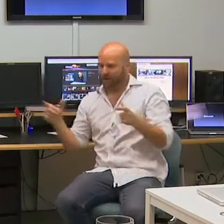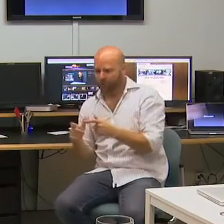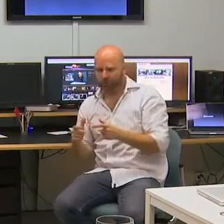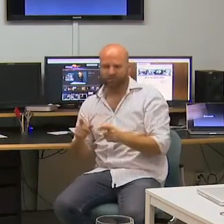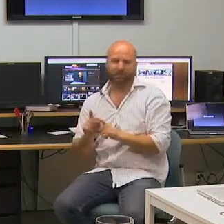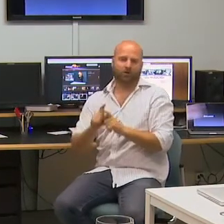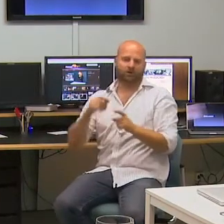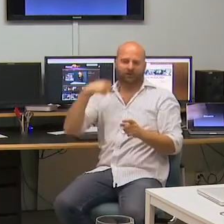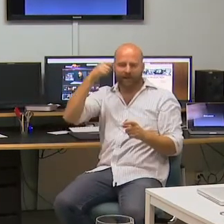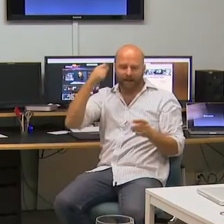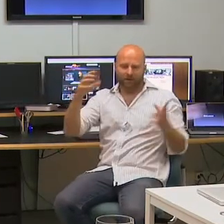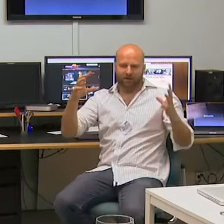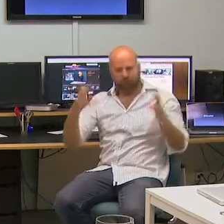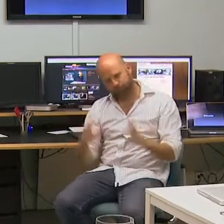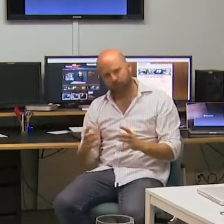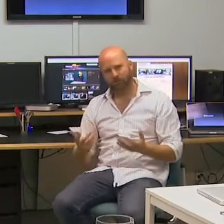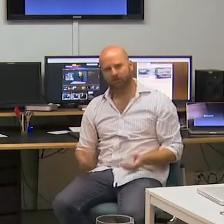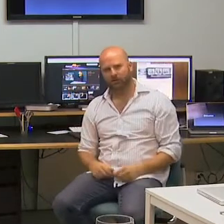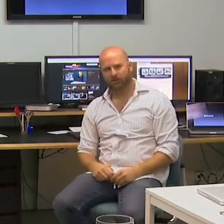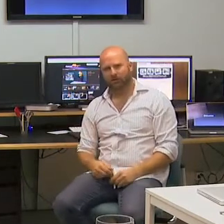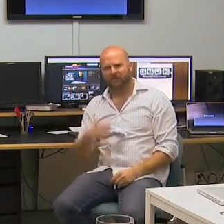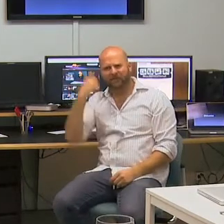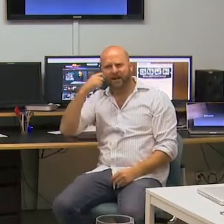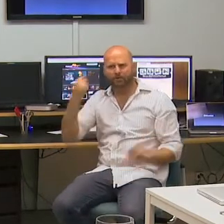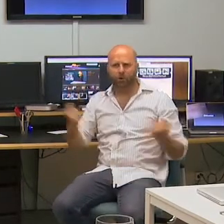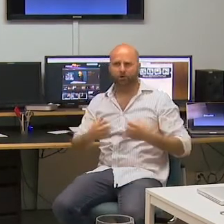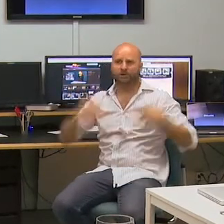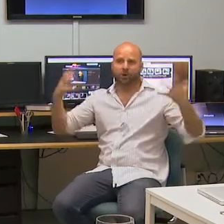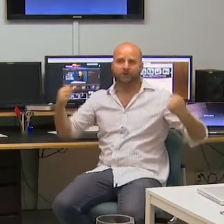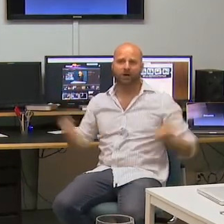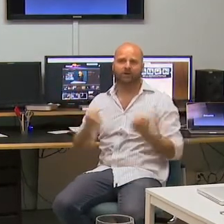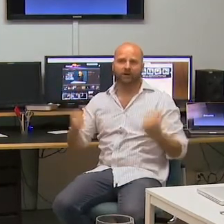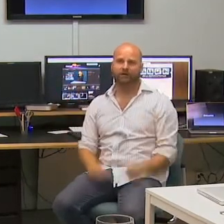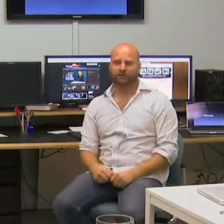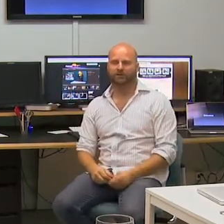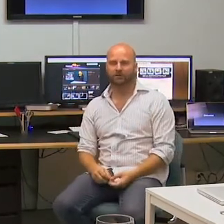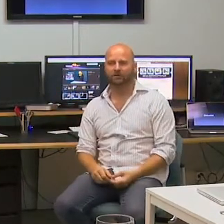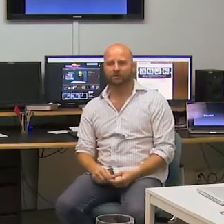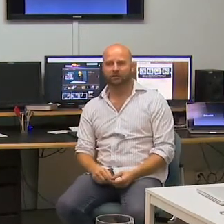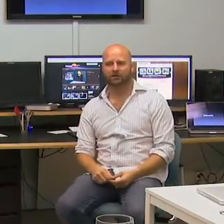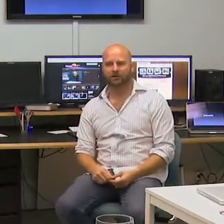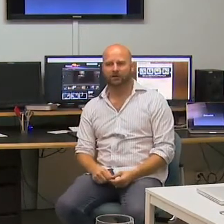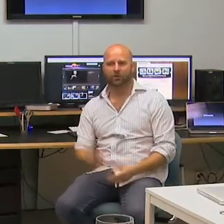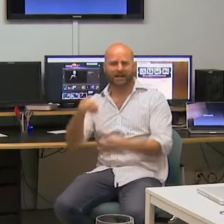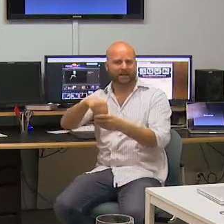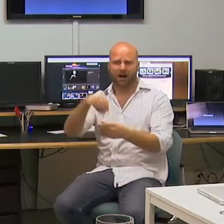behalten. Und also, wenn wir reduzieren, dann leidet wieder die Produktion. Also da könnten wir auch mehr